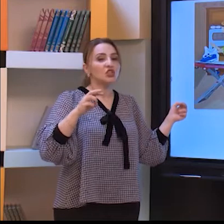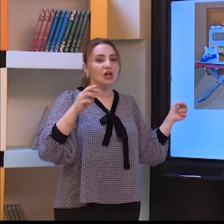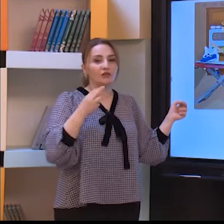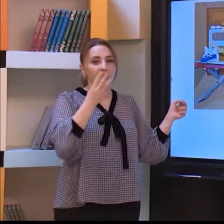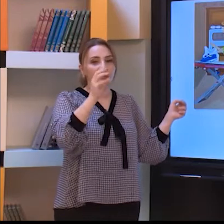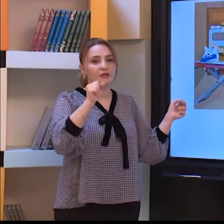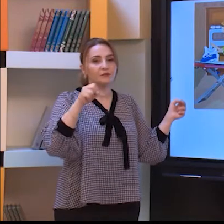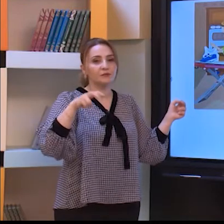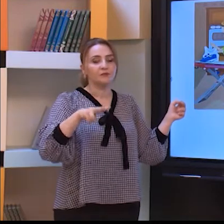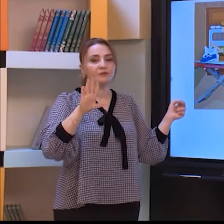şalvar,